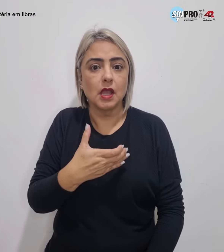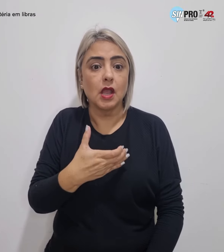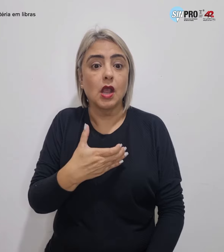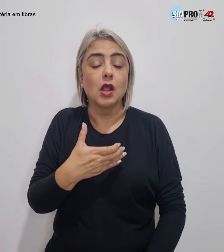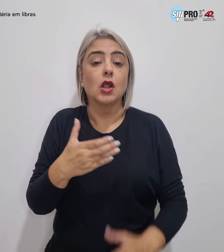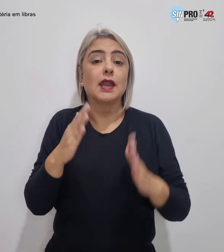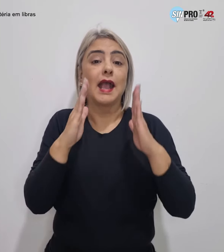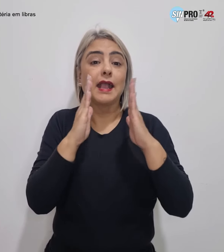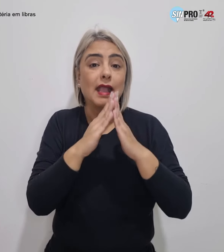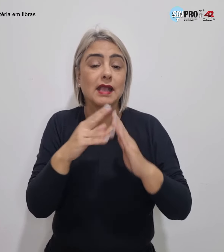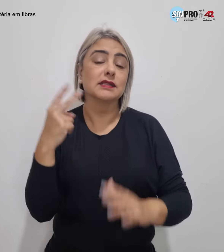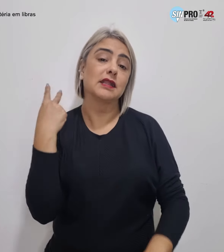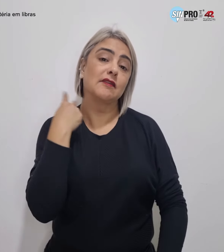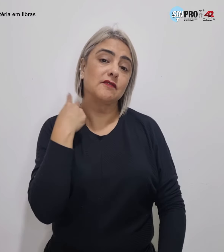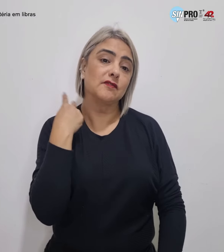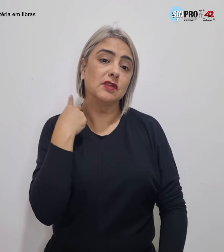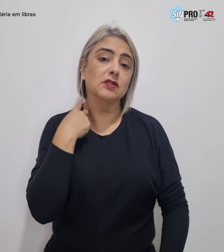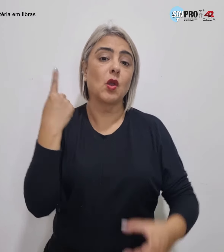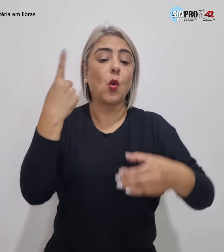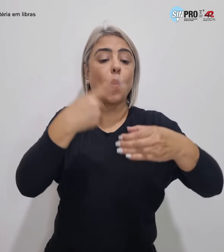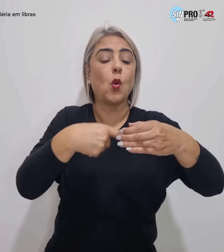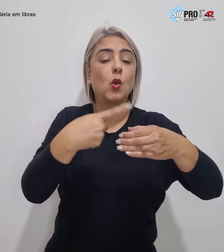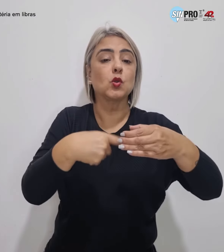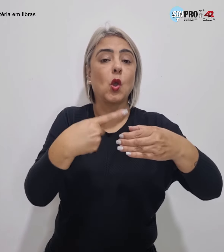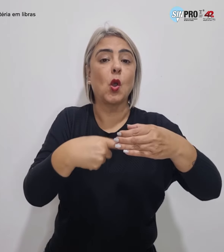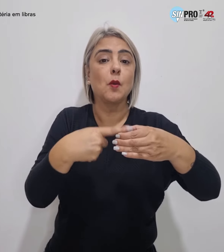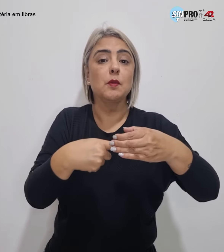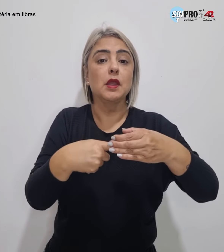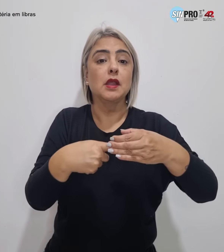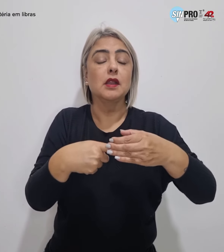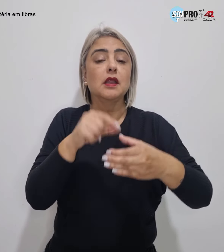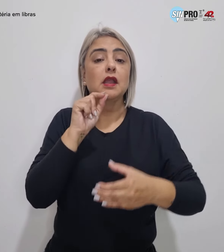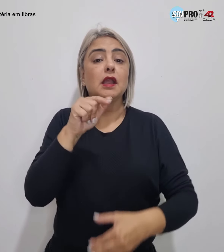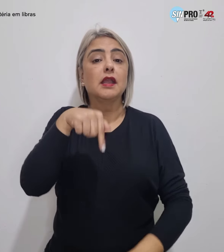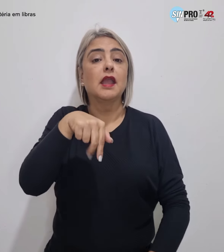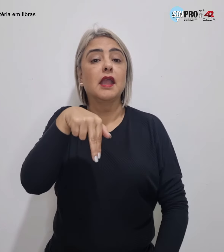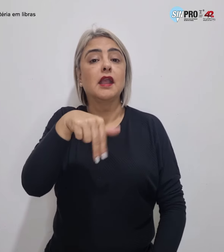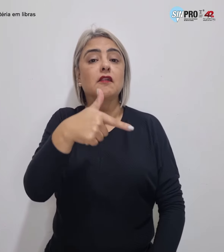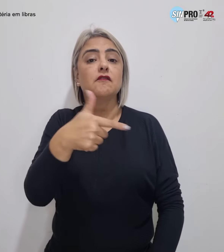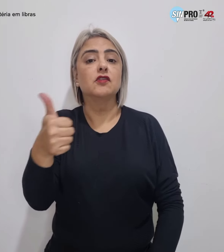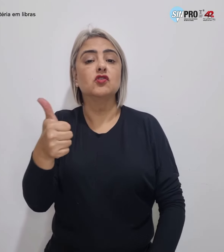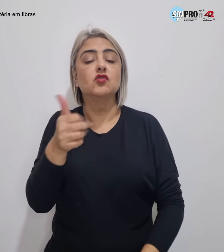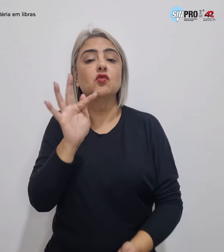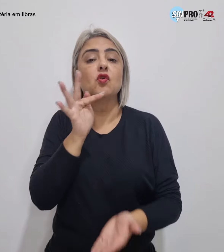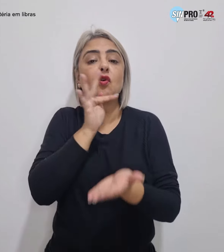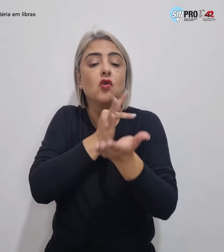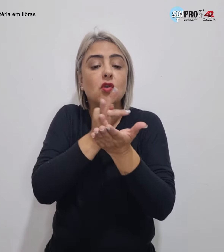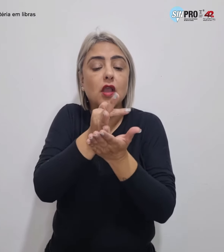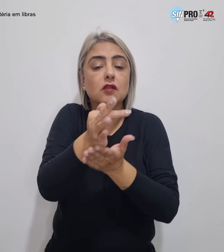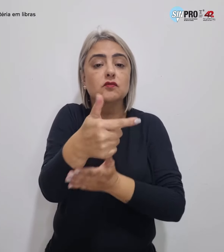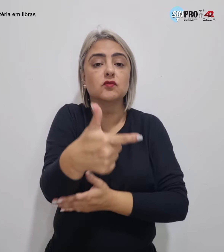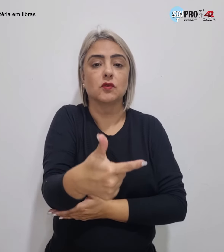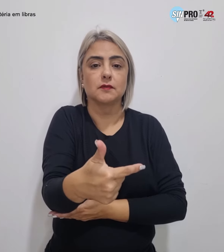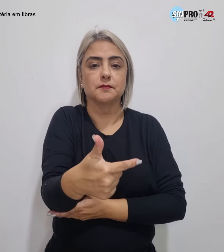endereço da vítima um condomínio situado a QN 21 do Riacho Fundo 2 ele